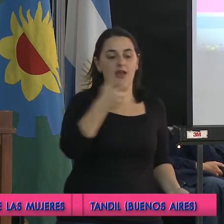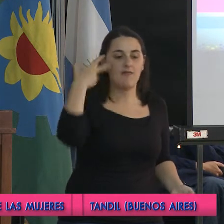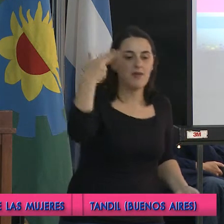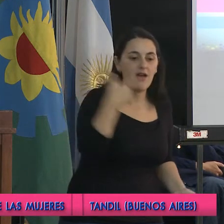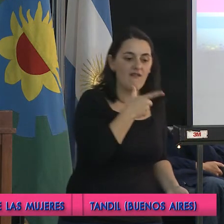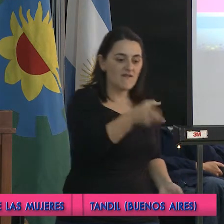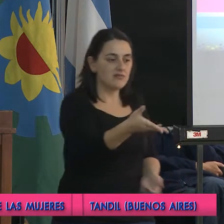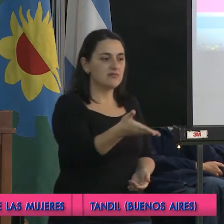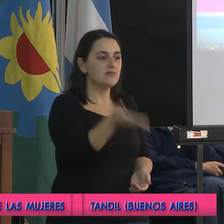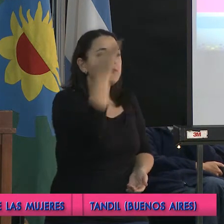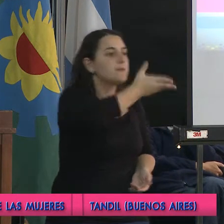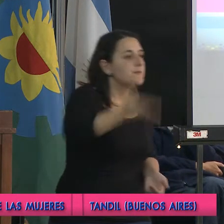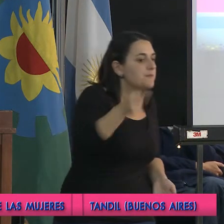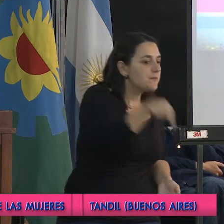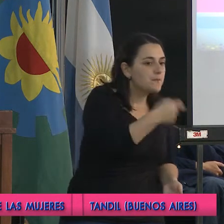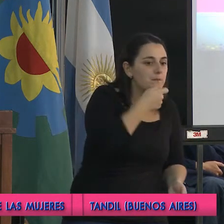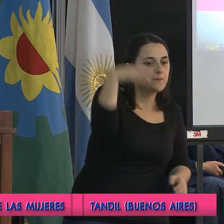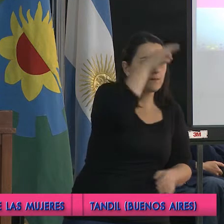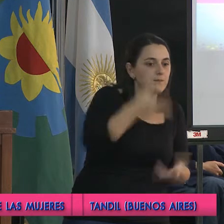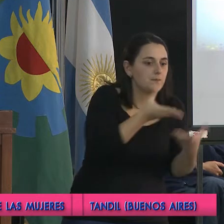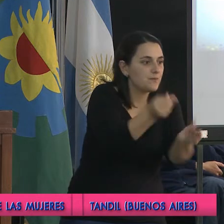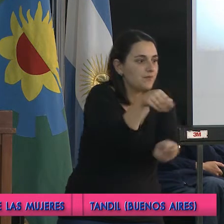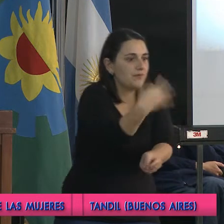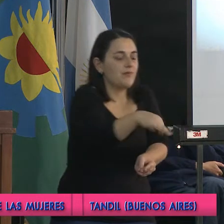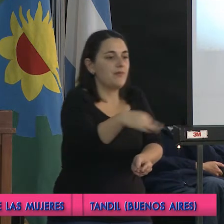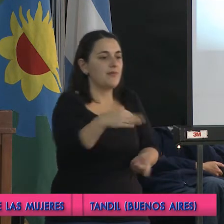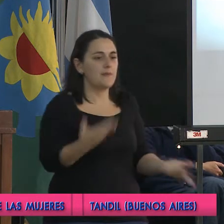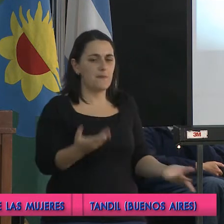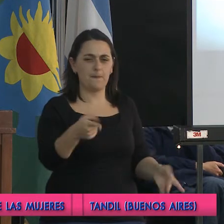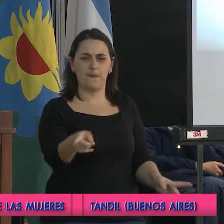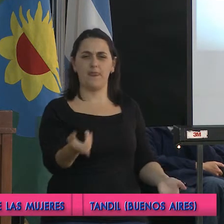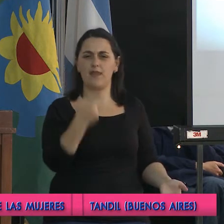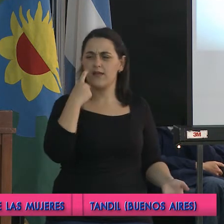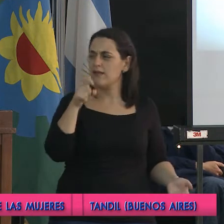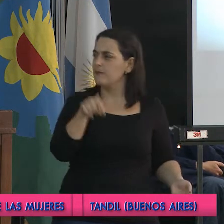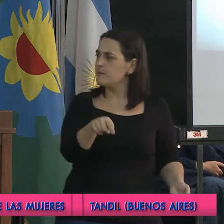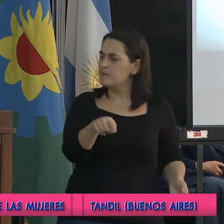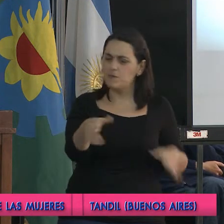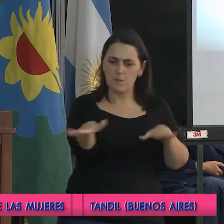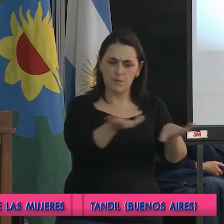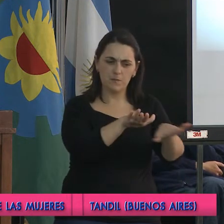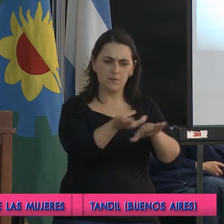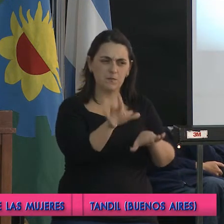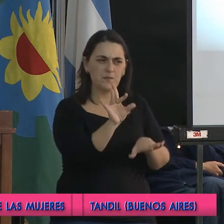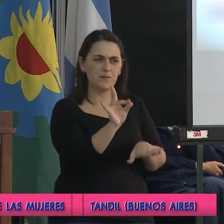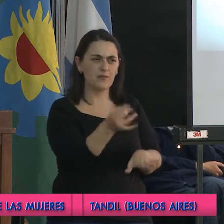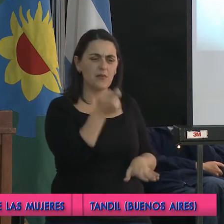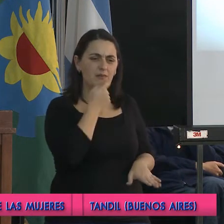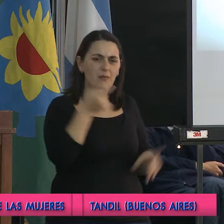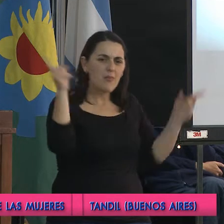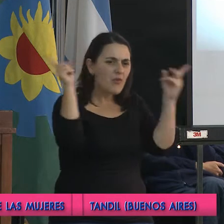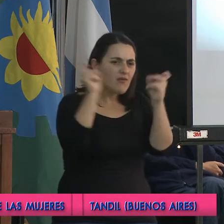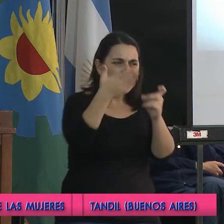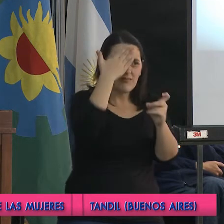acompañamiento afectivo, nos mostró la dificultad en reconocer un problema de salud mental